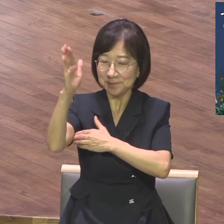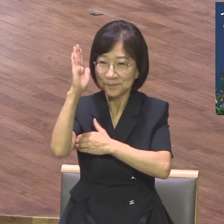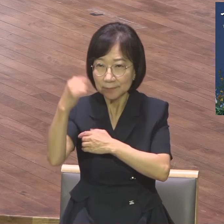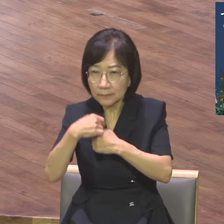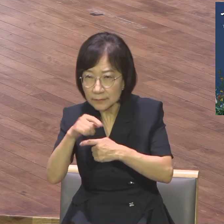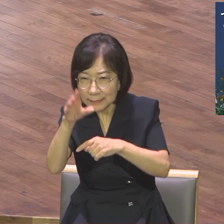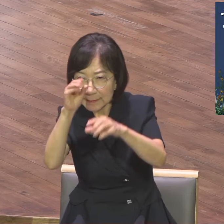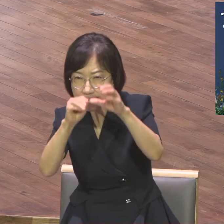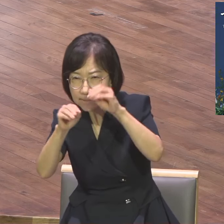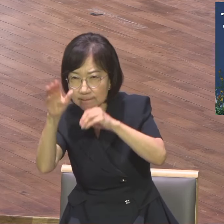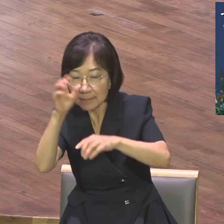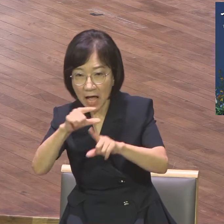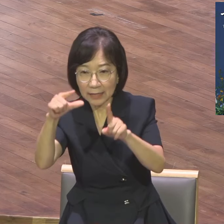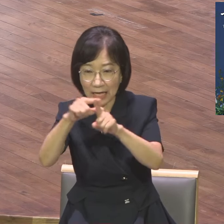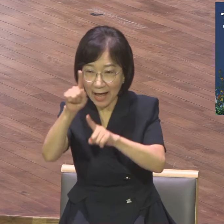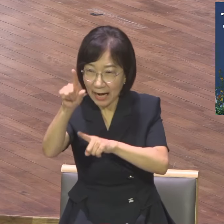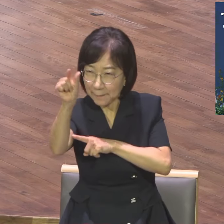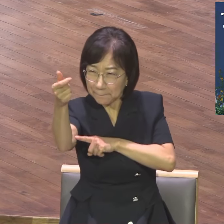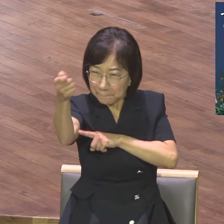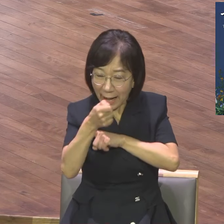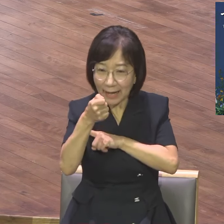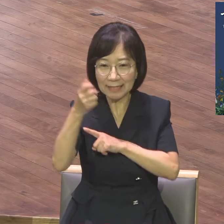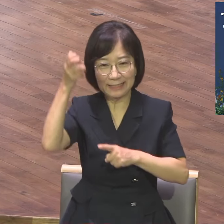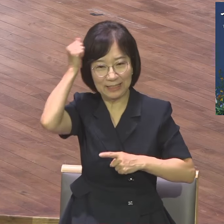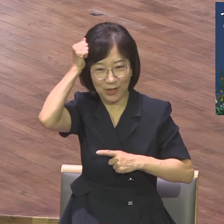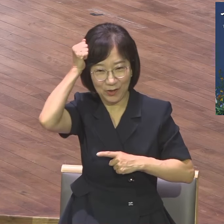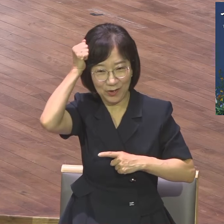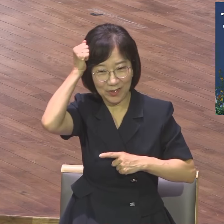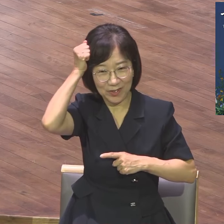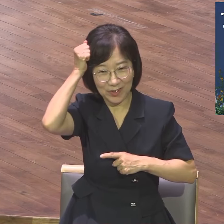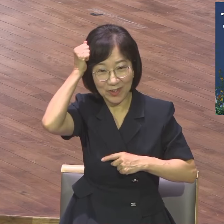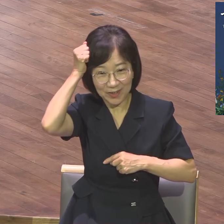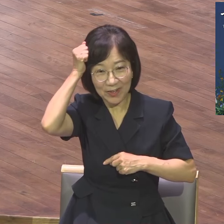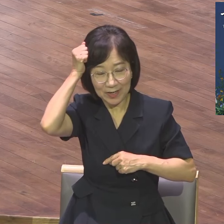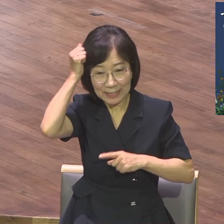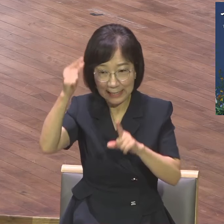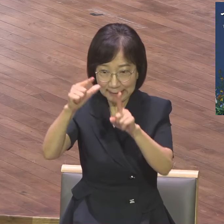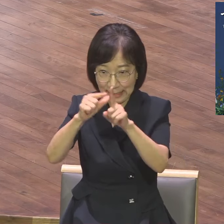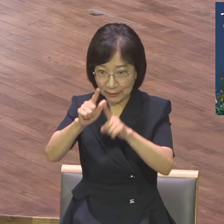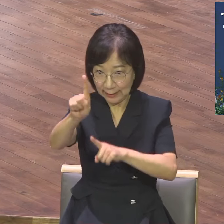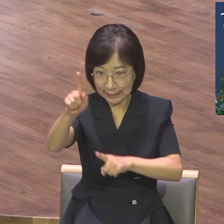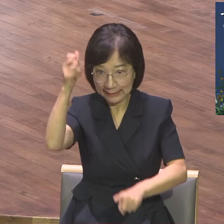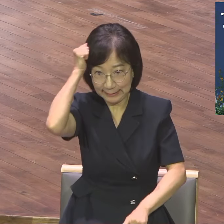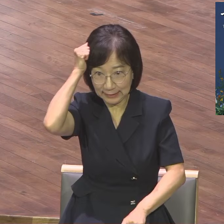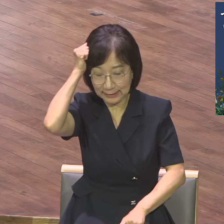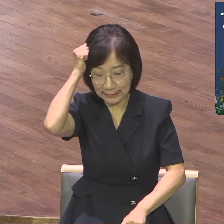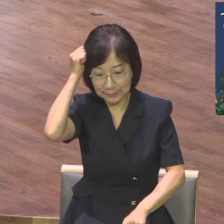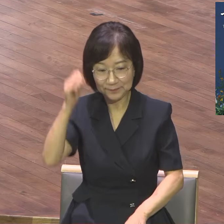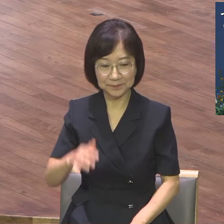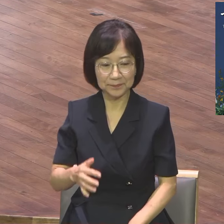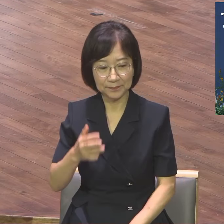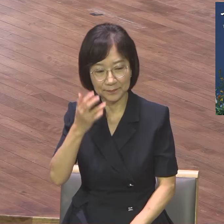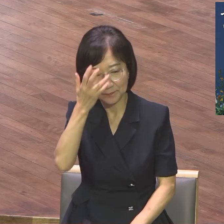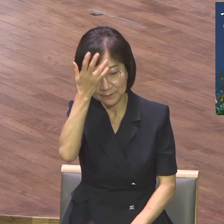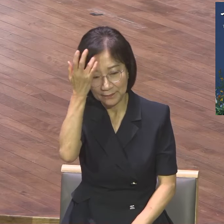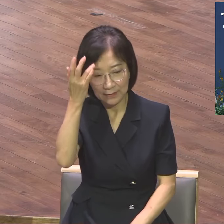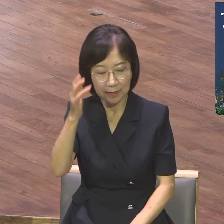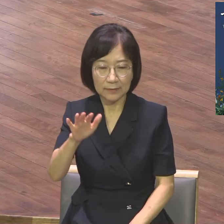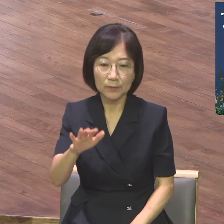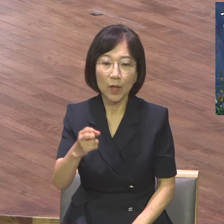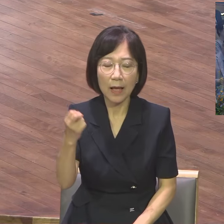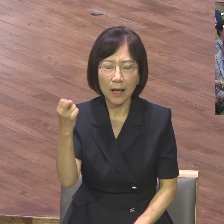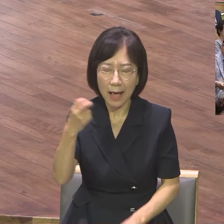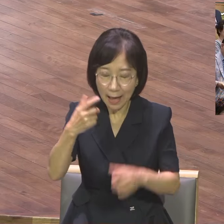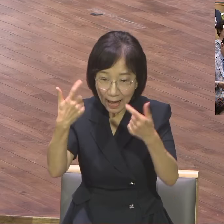전에 토요일로 어디 기도했나? 하나님 이번 내일 교회 가는데 하나님이 내게 강을 통하여 말씀하시니까 나에게 주신 말씀 잡게